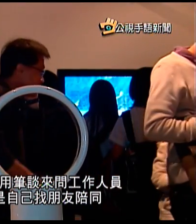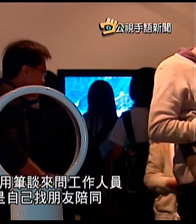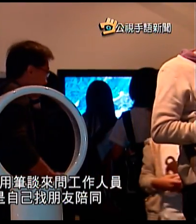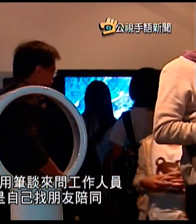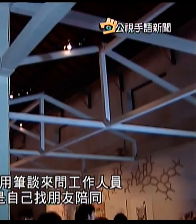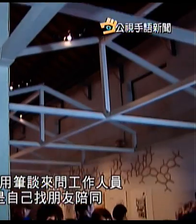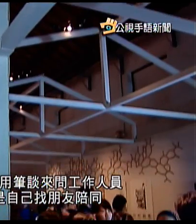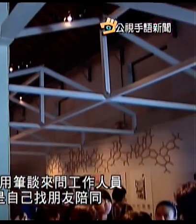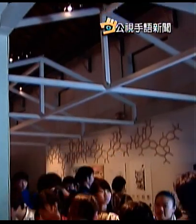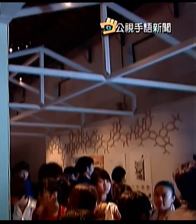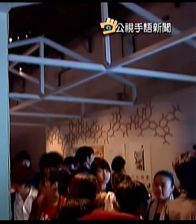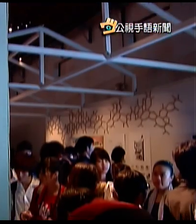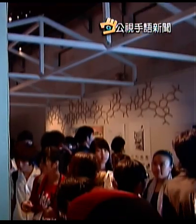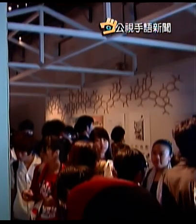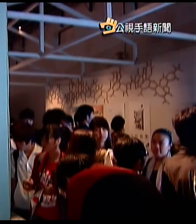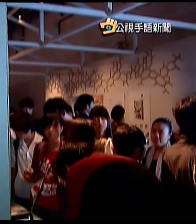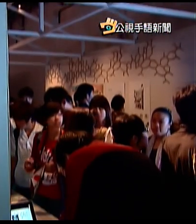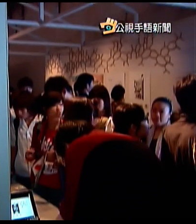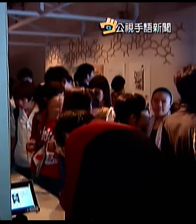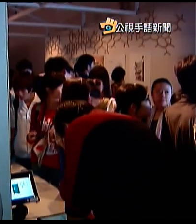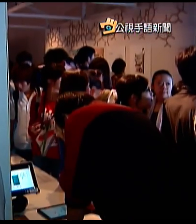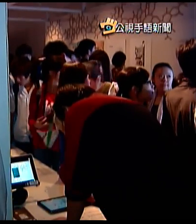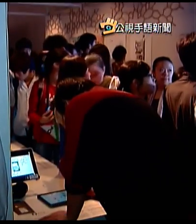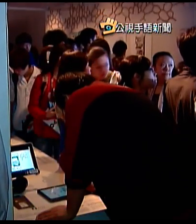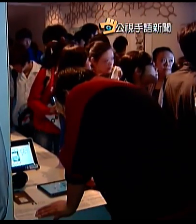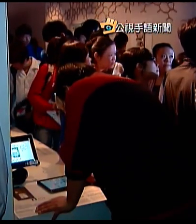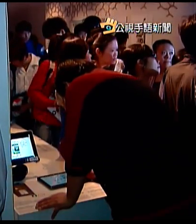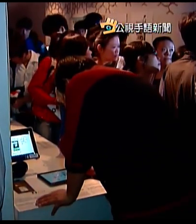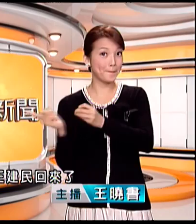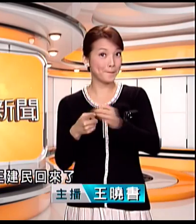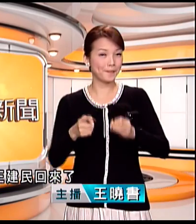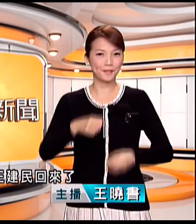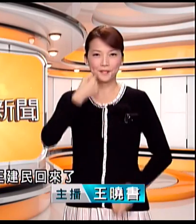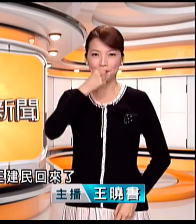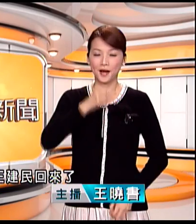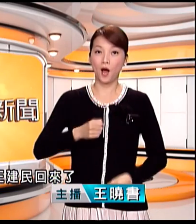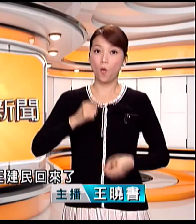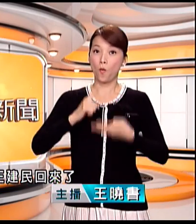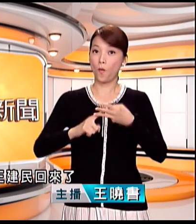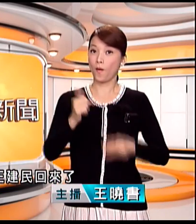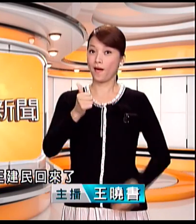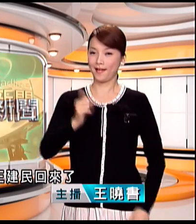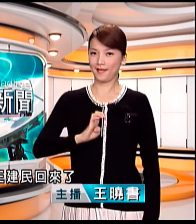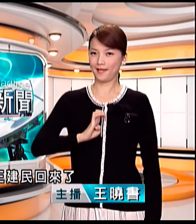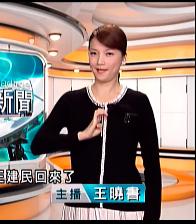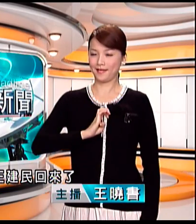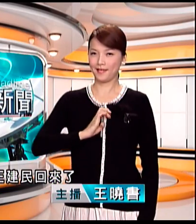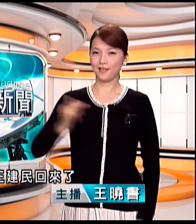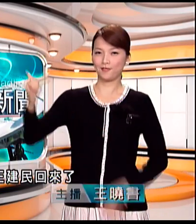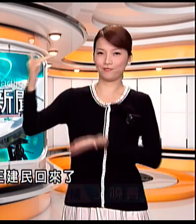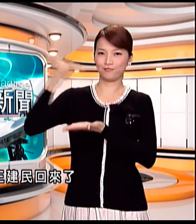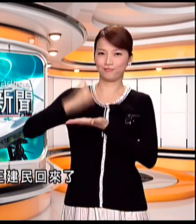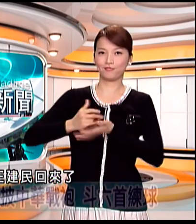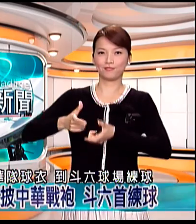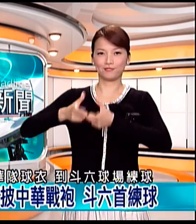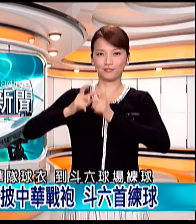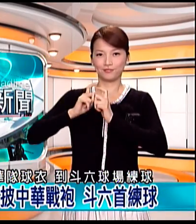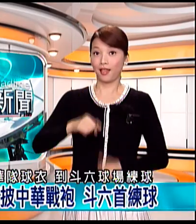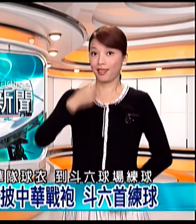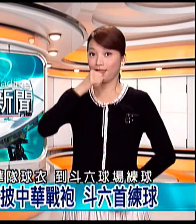陪同。记者欧佩君、王新忠台北报道。旅美球员王建民回来了，还穿上了中华